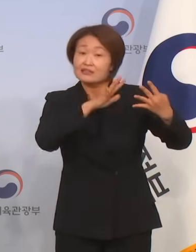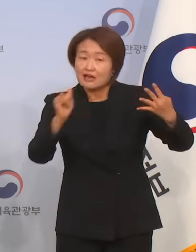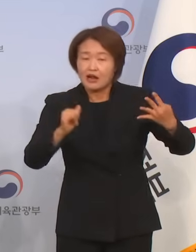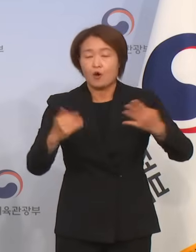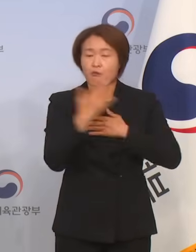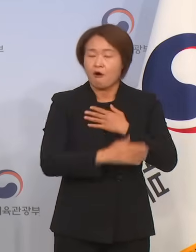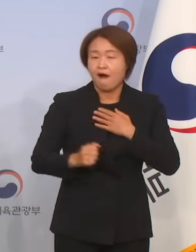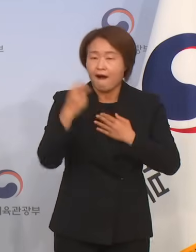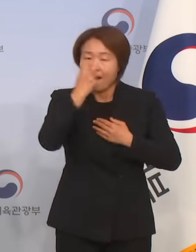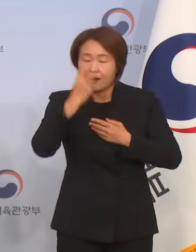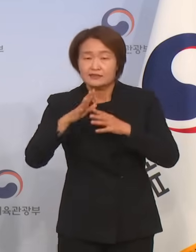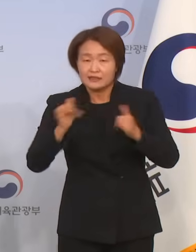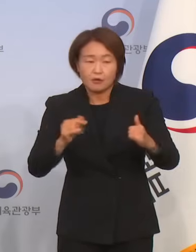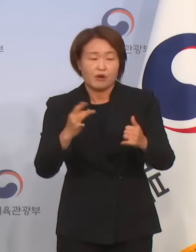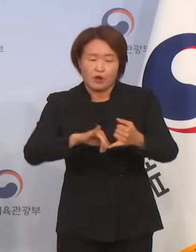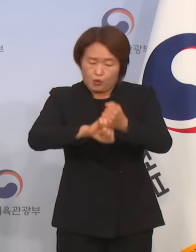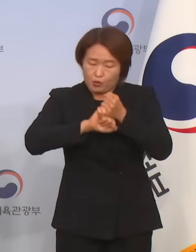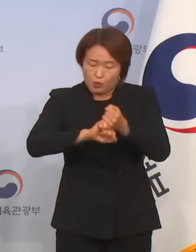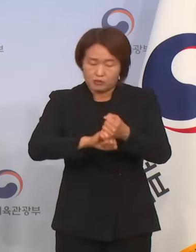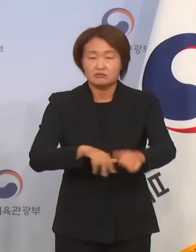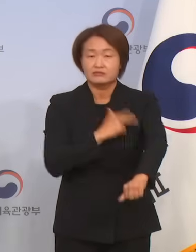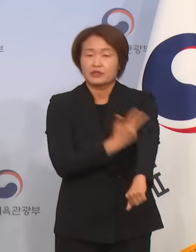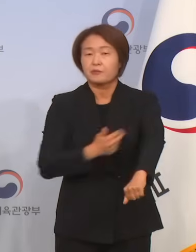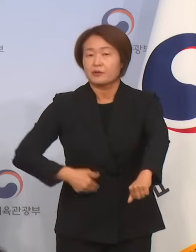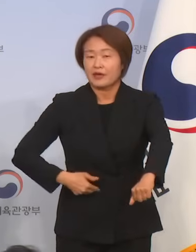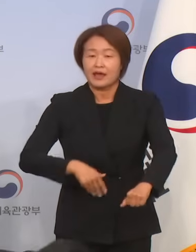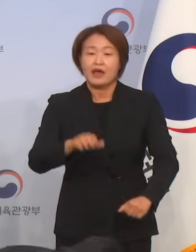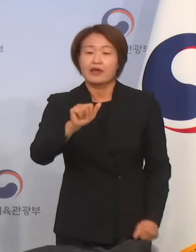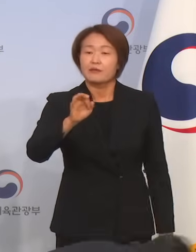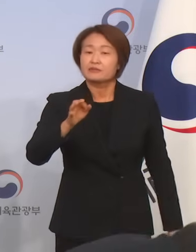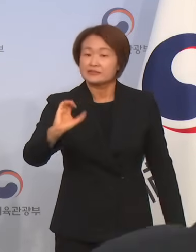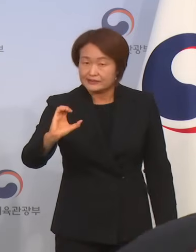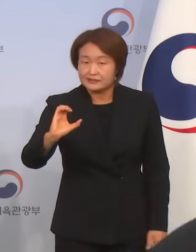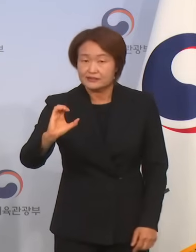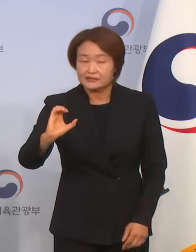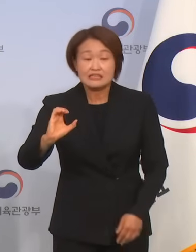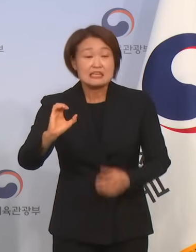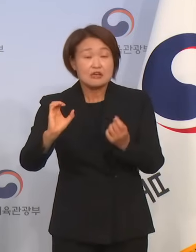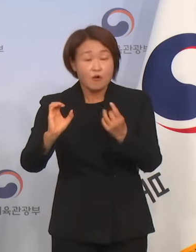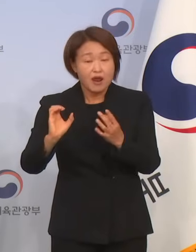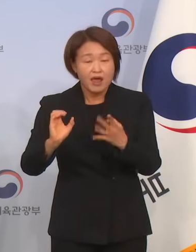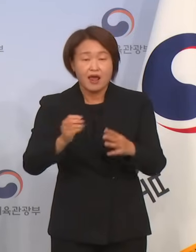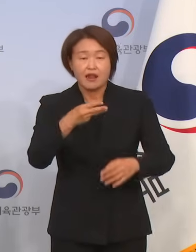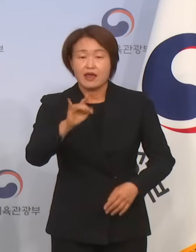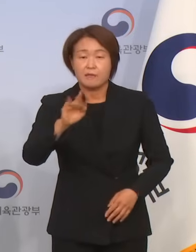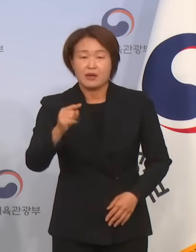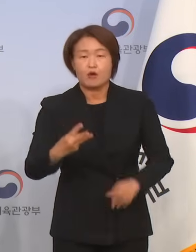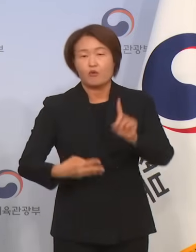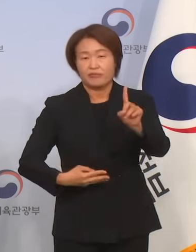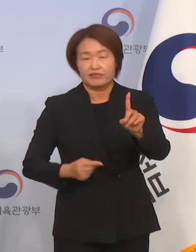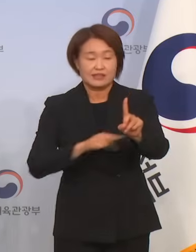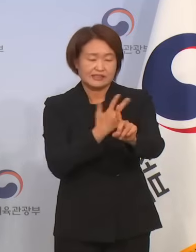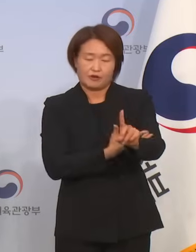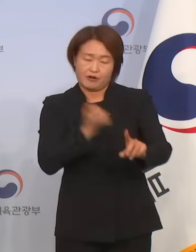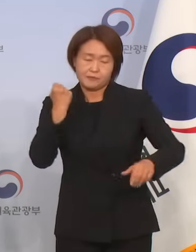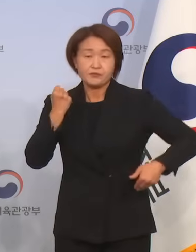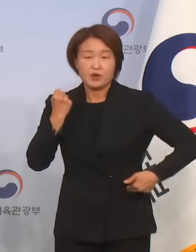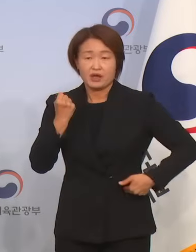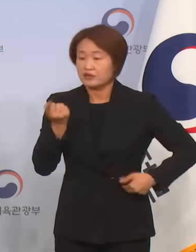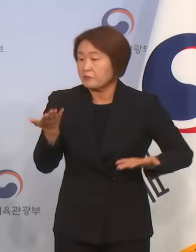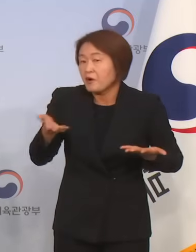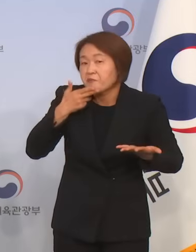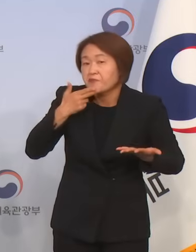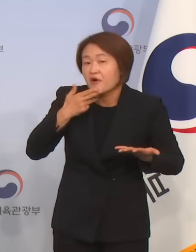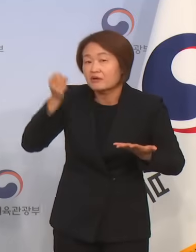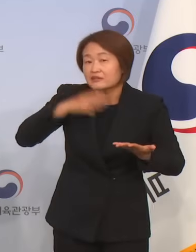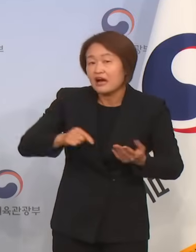필수 자격증인 AFC 피트니스 레벨 1을 보유하지 않았음에도 학위나 경력